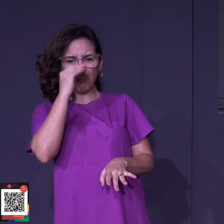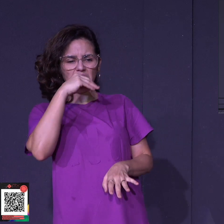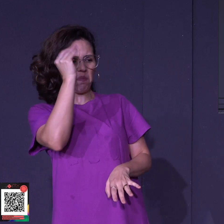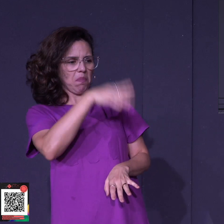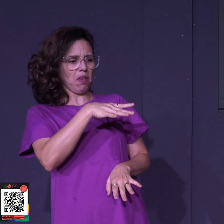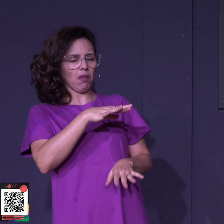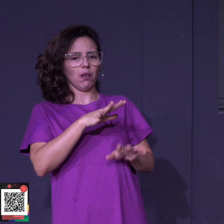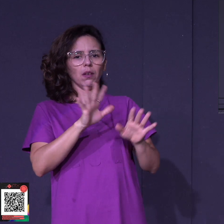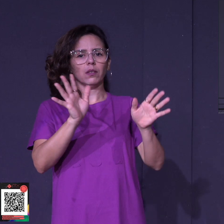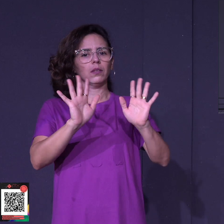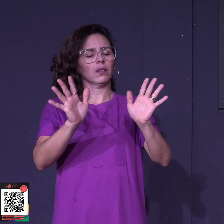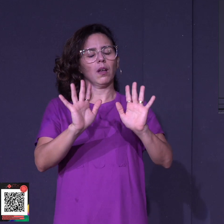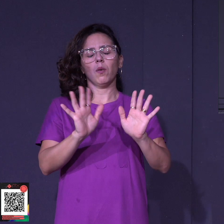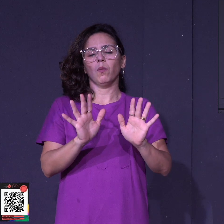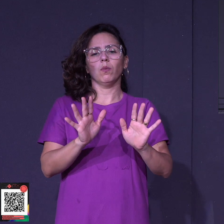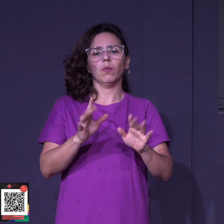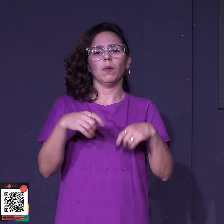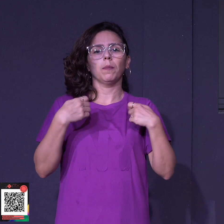somos em todo tempo